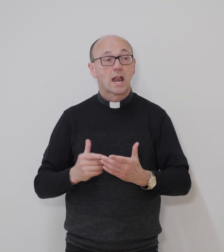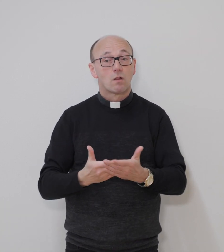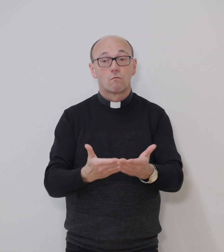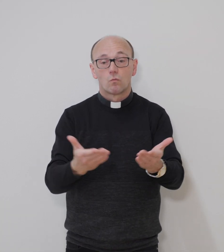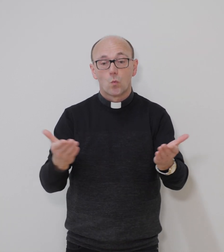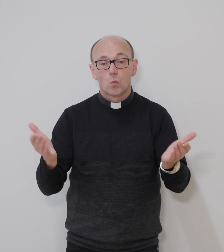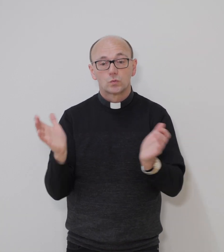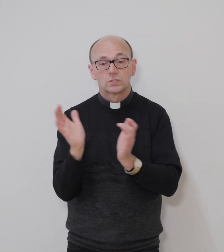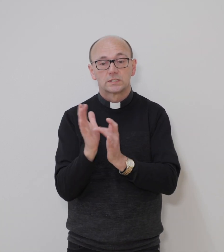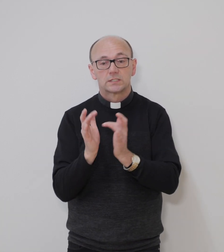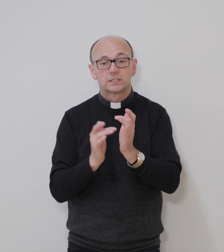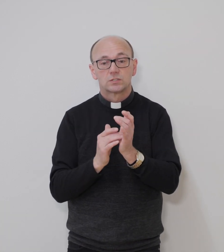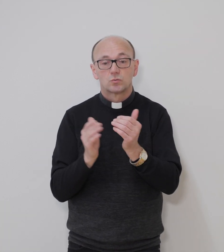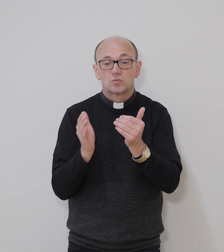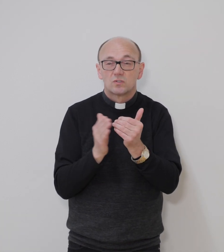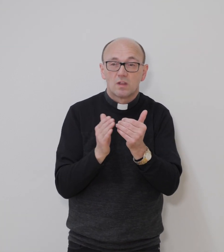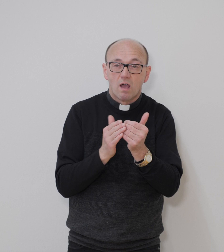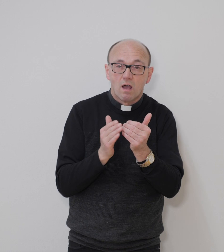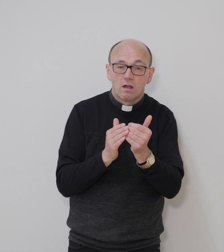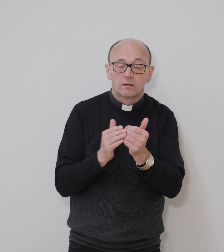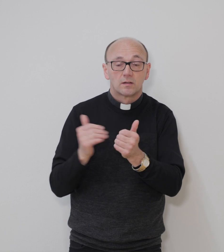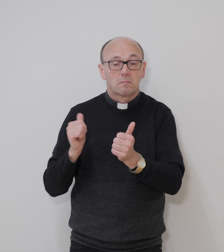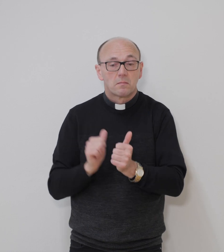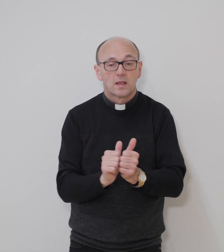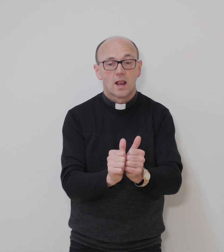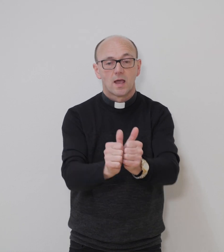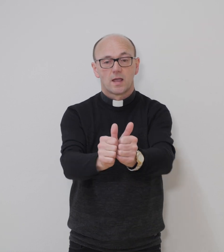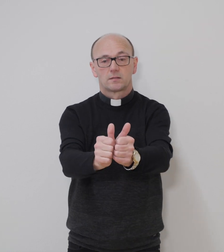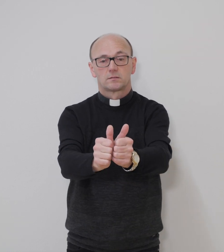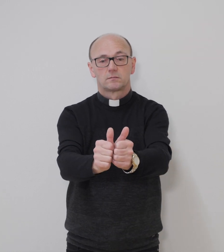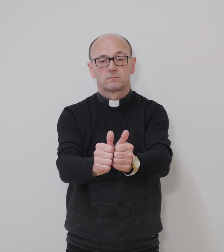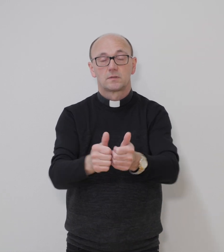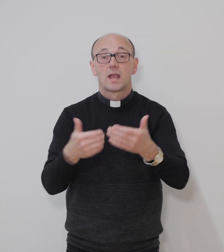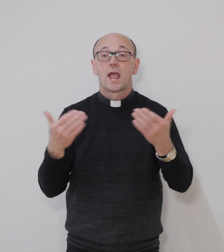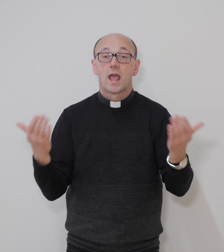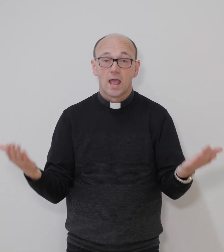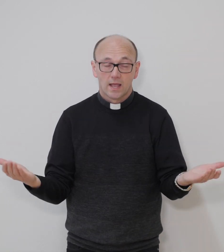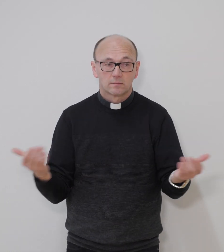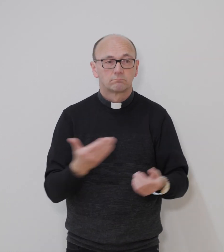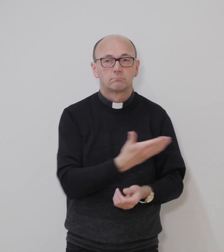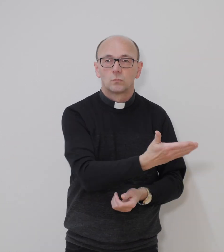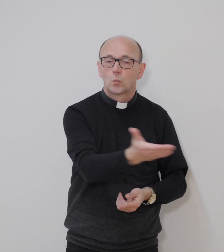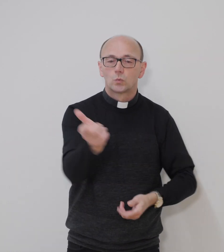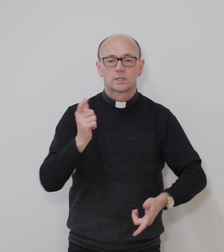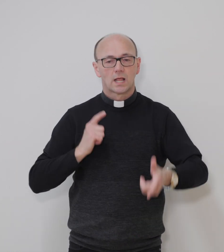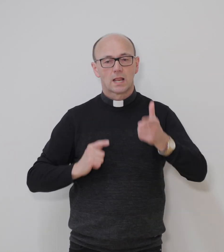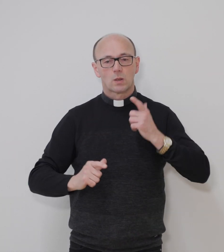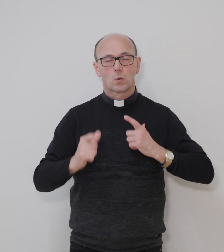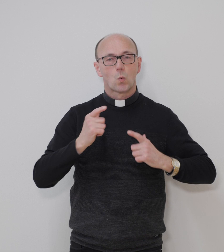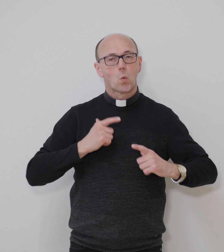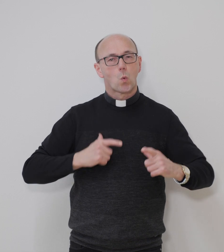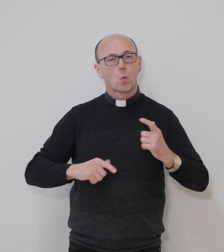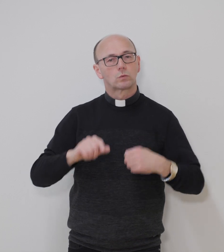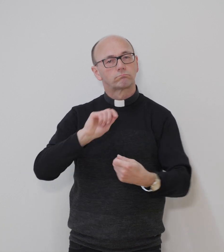erfleh uns Kraft, mit ihm zu gehen und seinem Kreuze